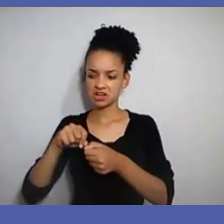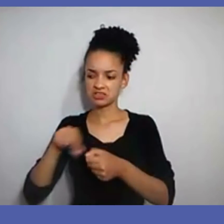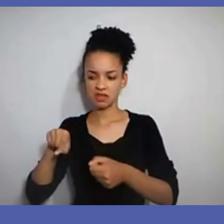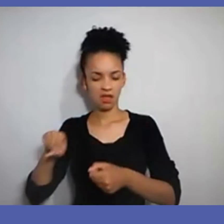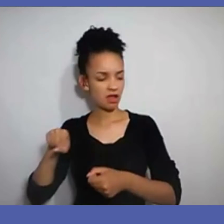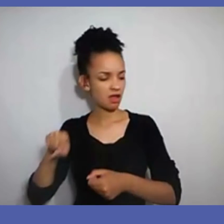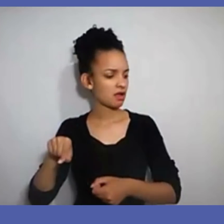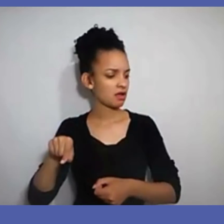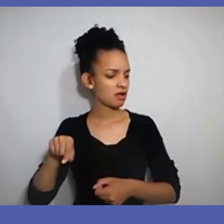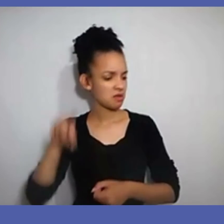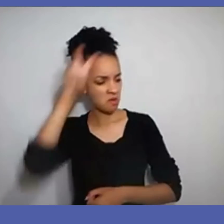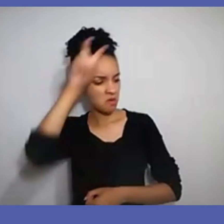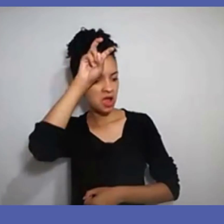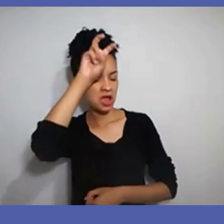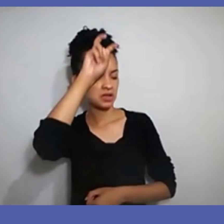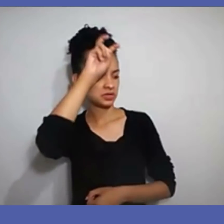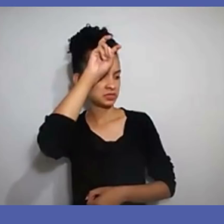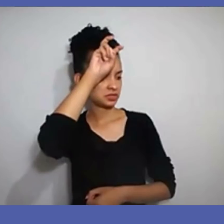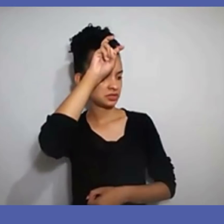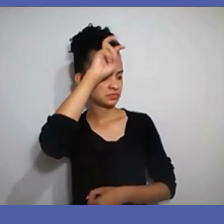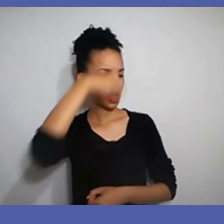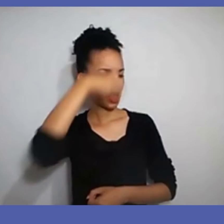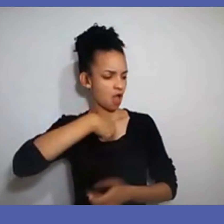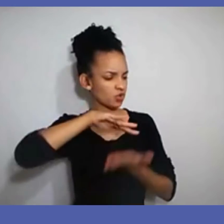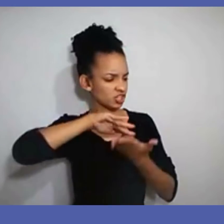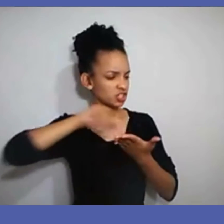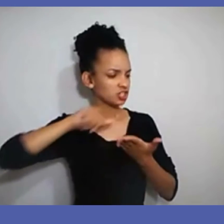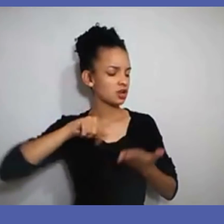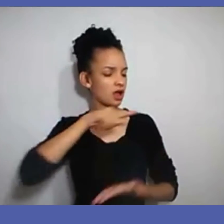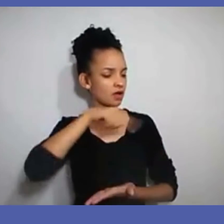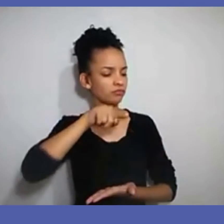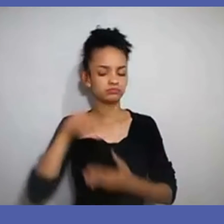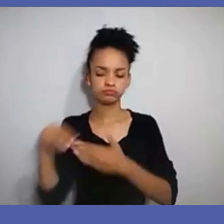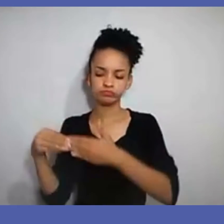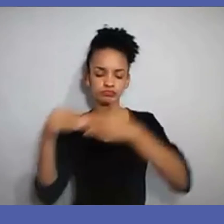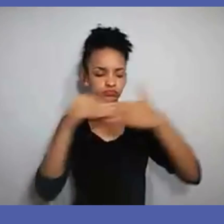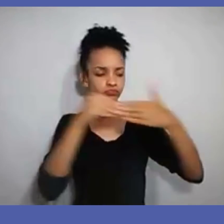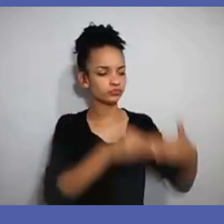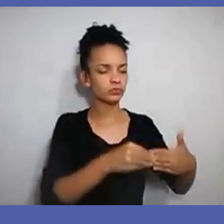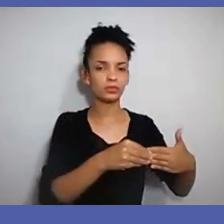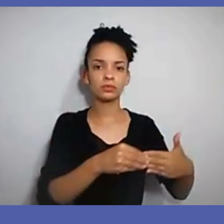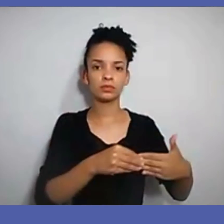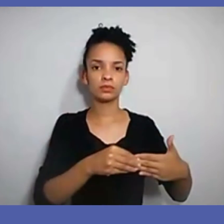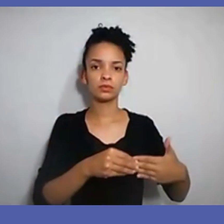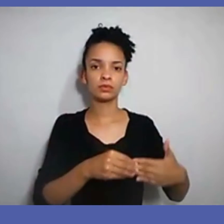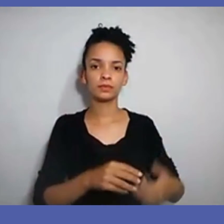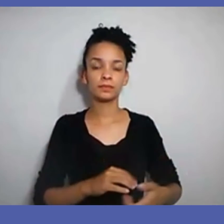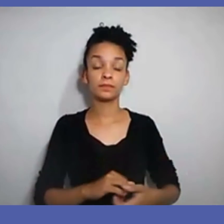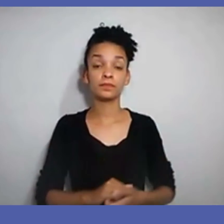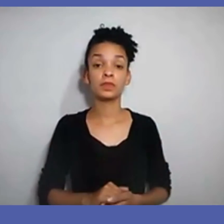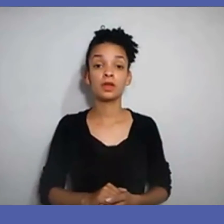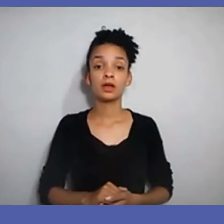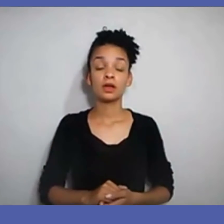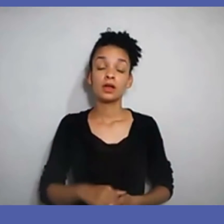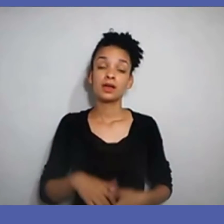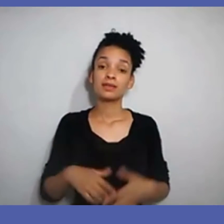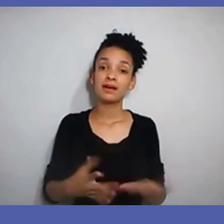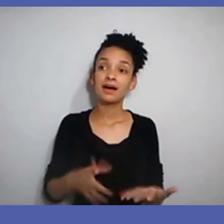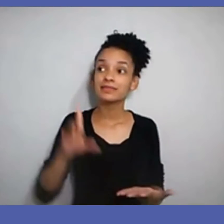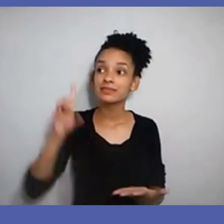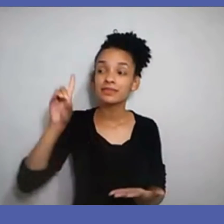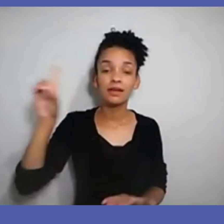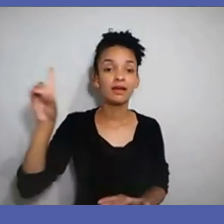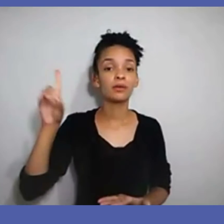cheguei a mim. Pela primeira vez, Deus então faz um povo aqui na terra, no meio das